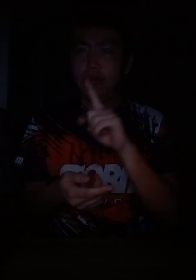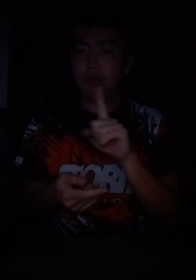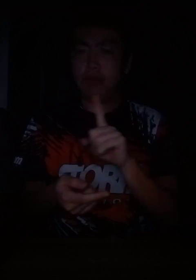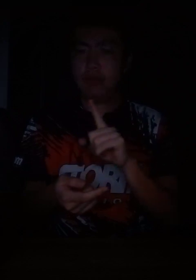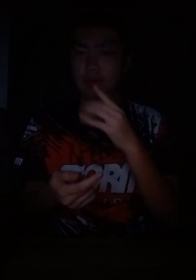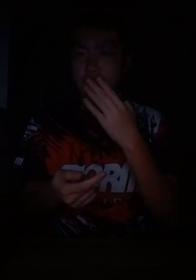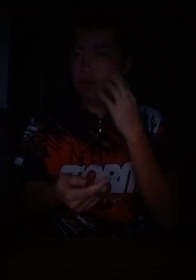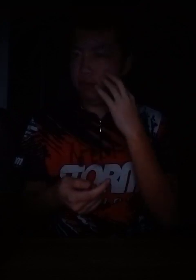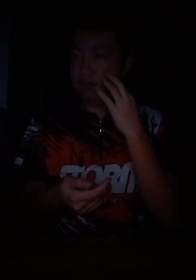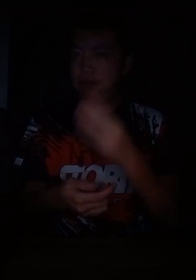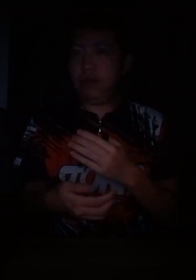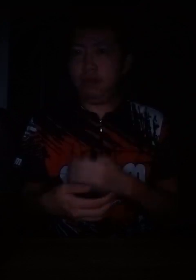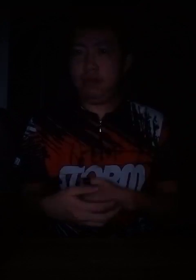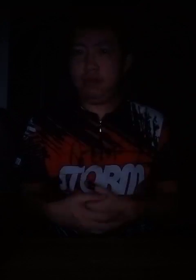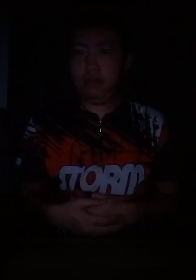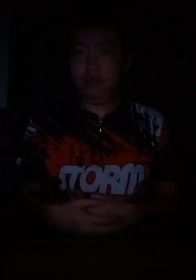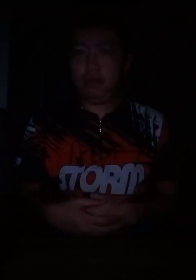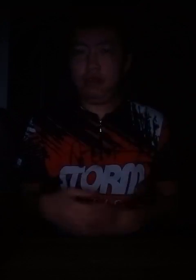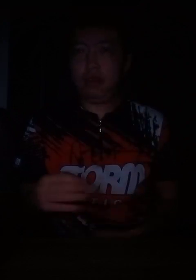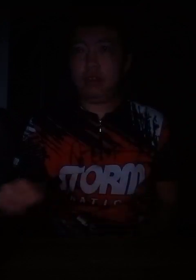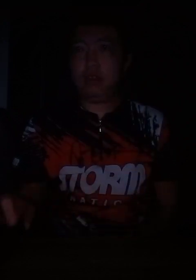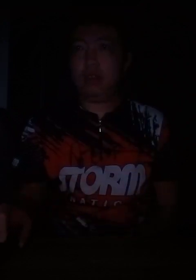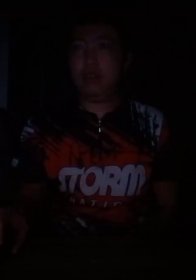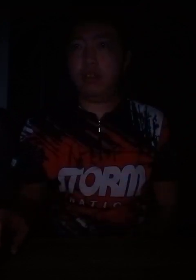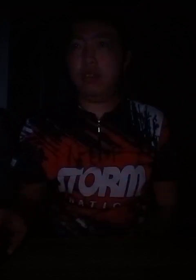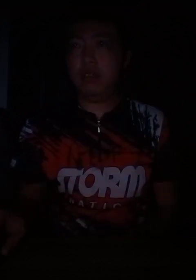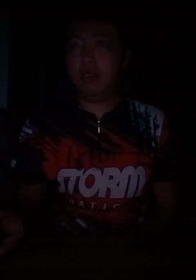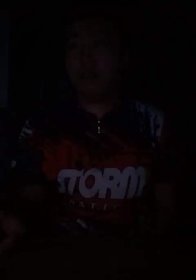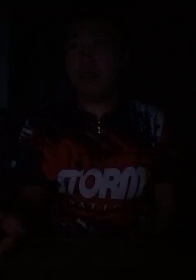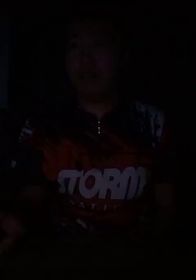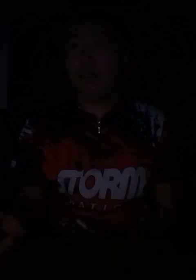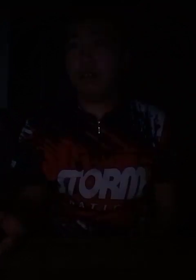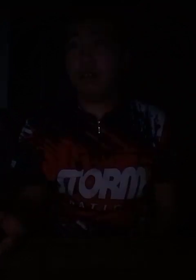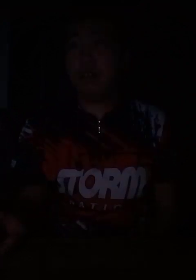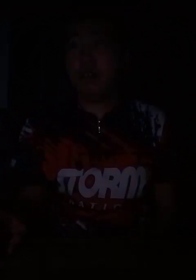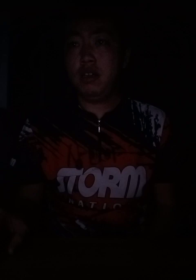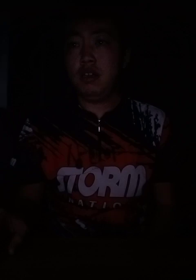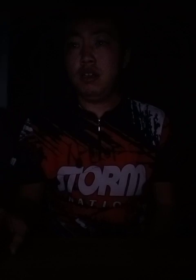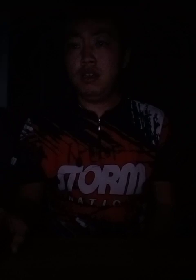방침입니다. JTBC 조소입니다.